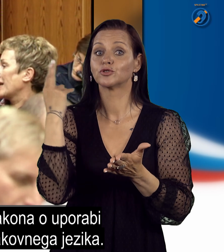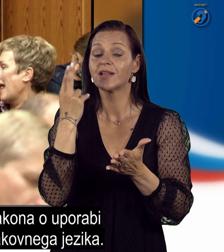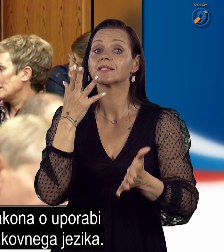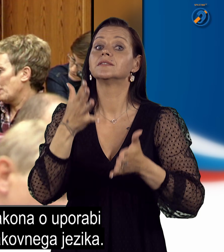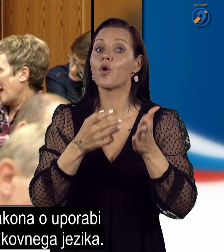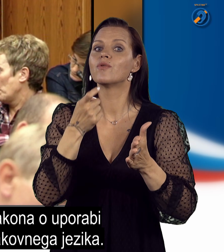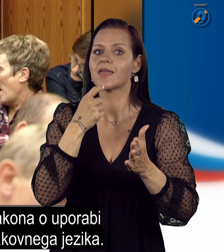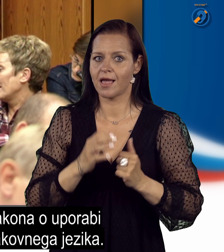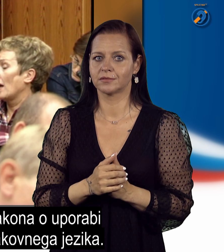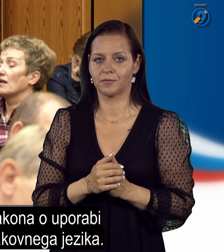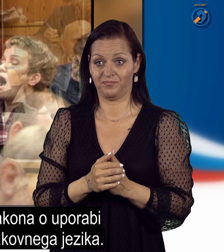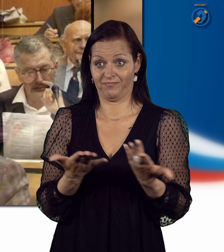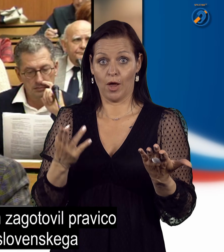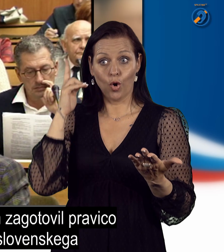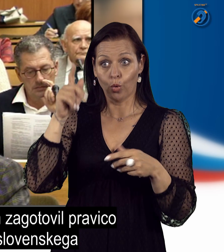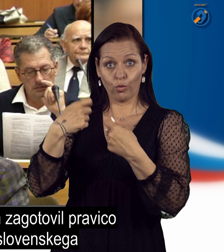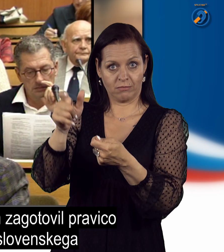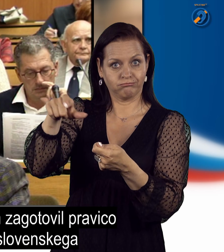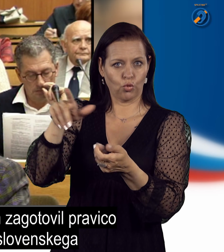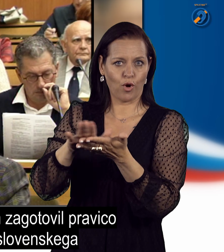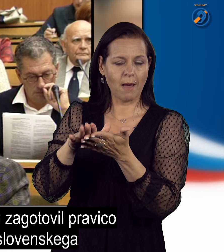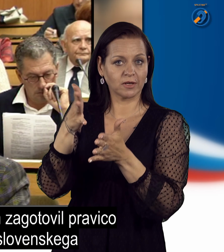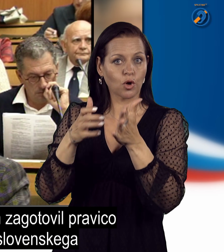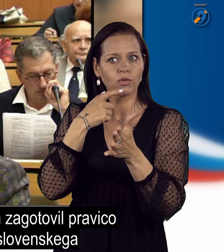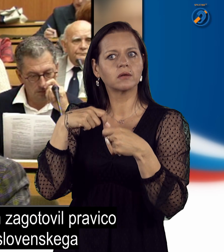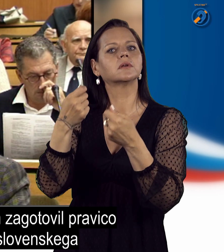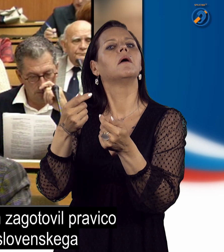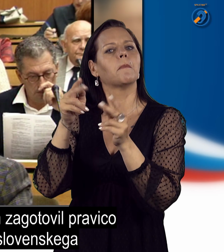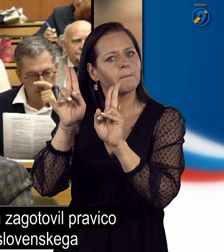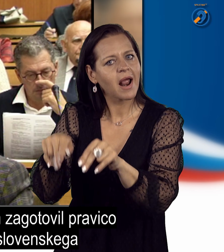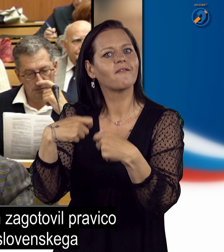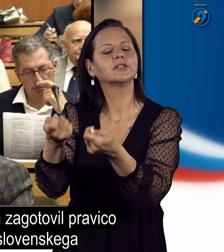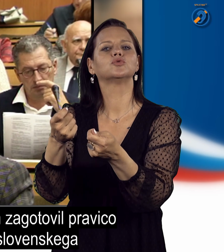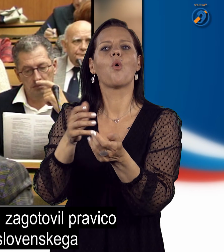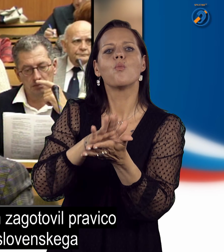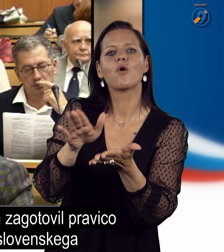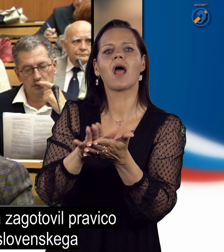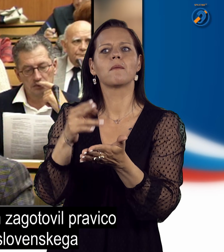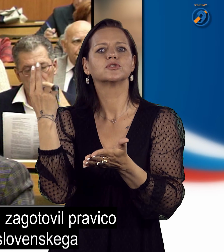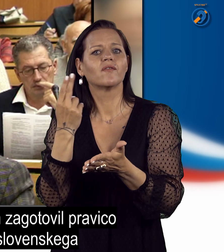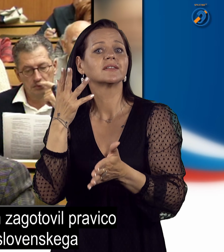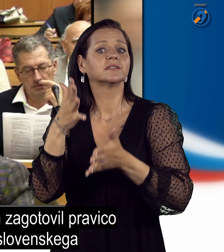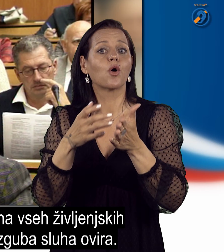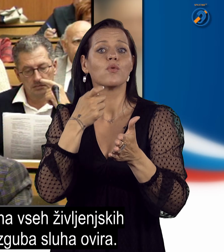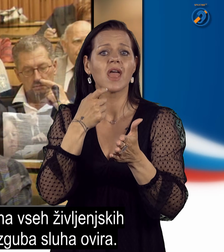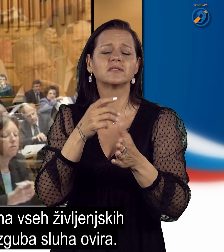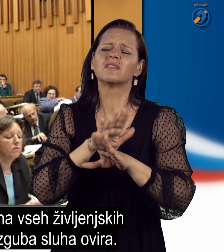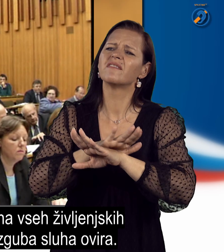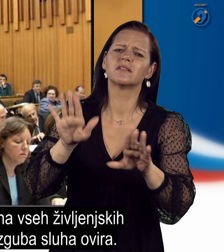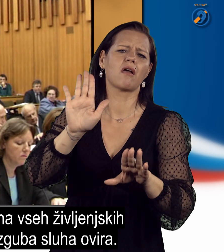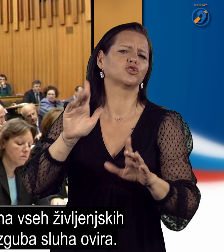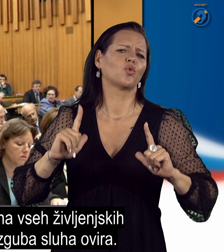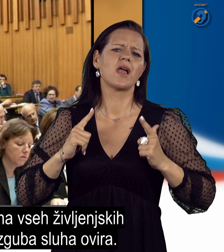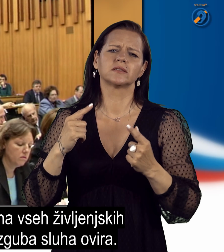slovenskega znakovnega jezika. Ta je uporabnikom zagotovil pravico do uporabe slovenskega znakovnega jezika na vseh